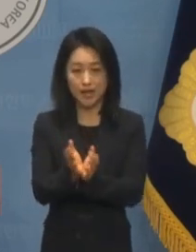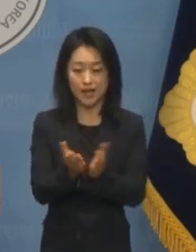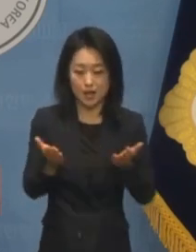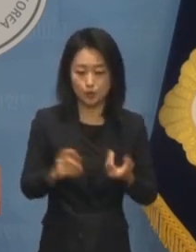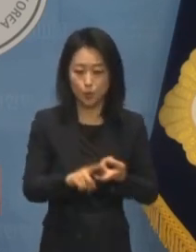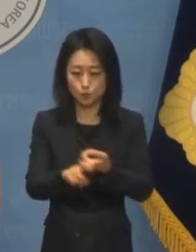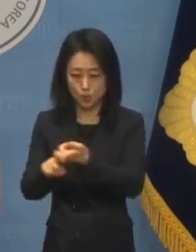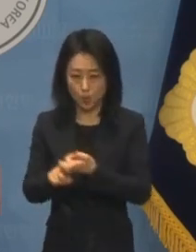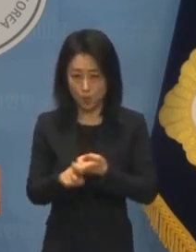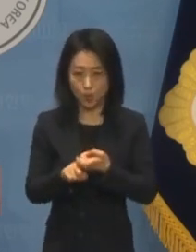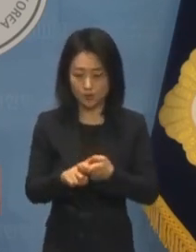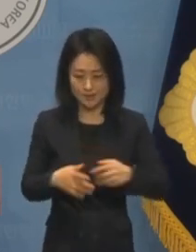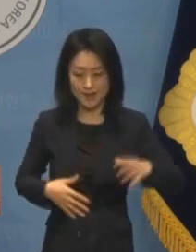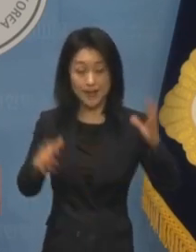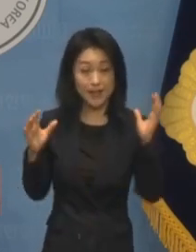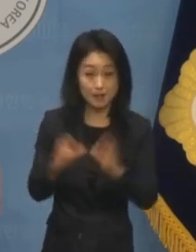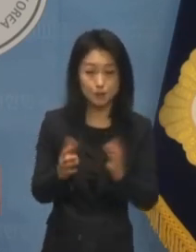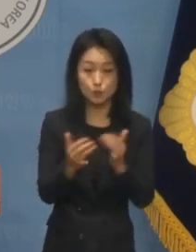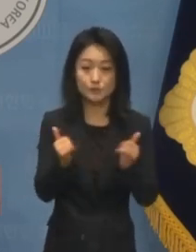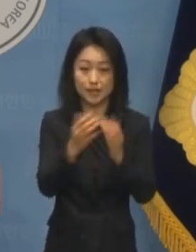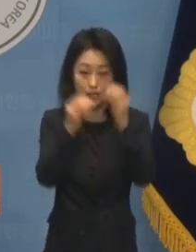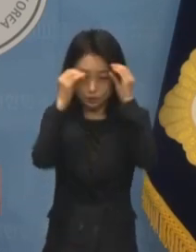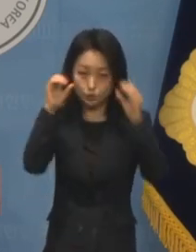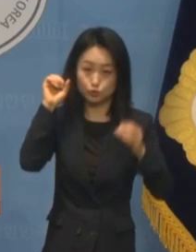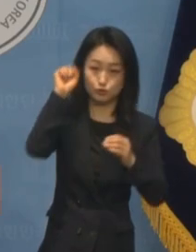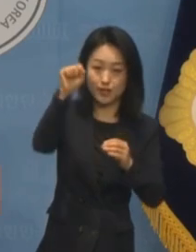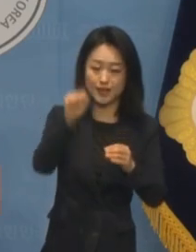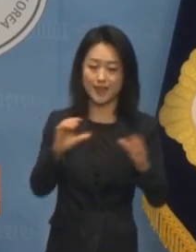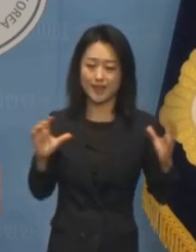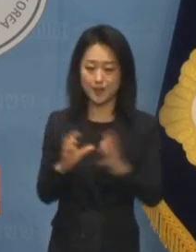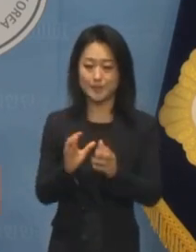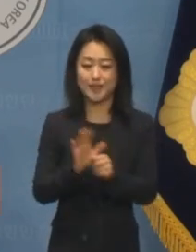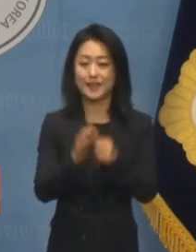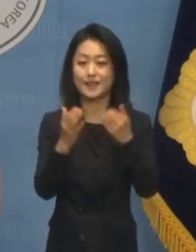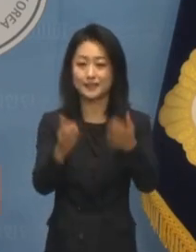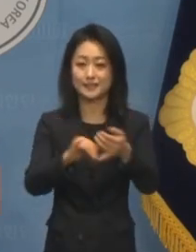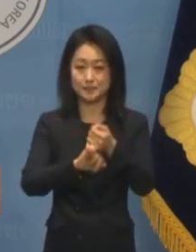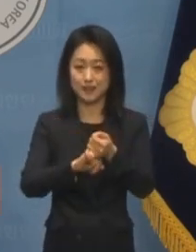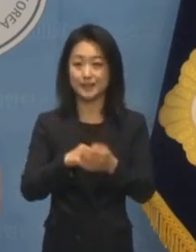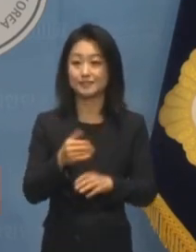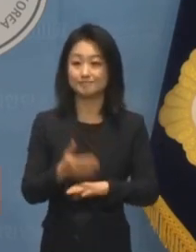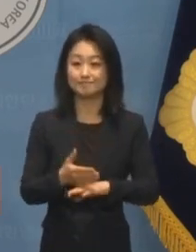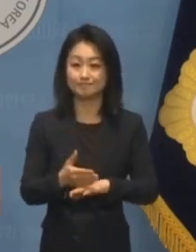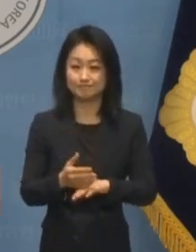노동자들의 투쟁에 더욱 굳게 연대하겠습니다. 이상입니다.